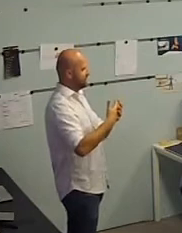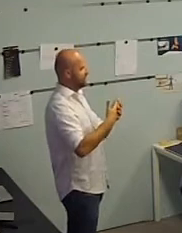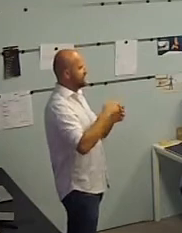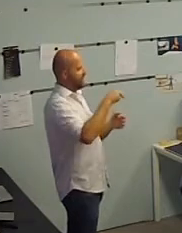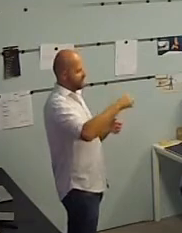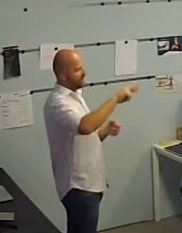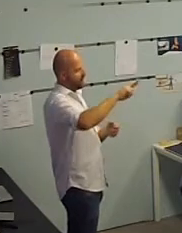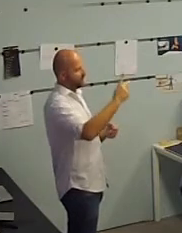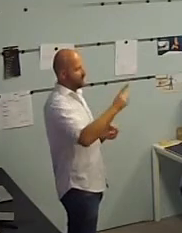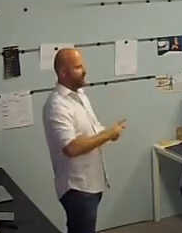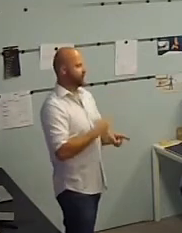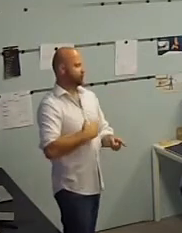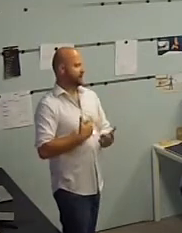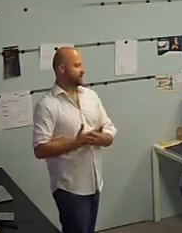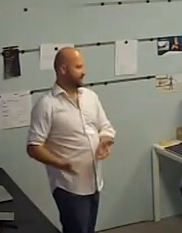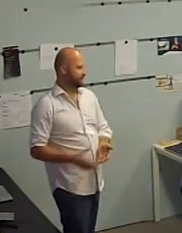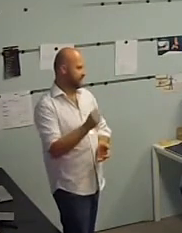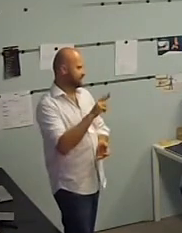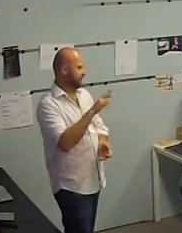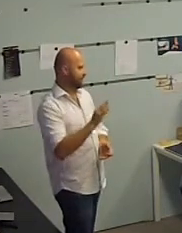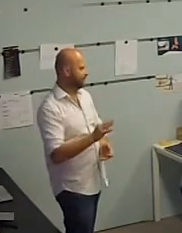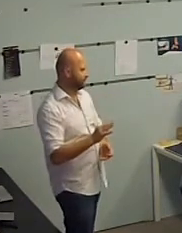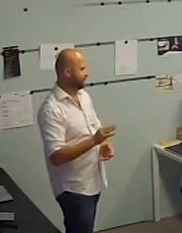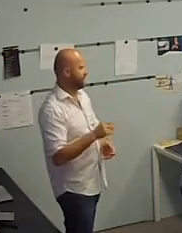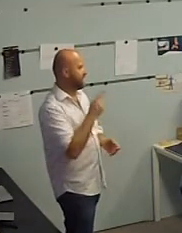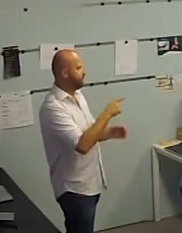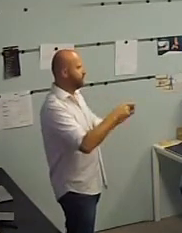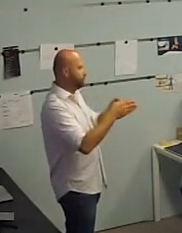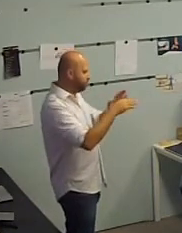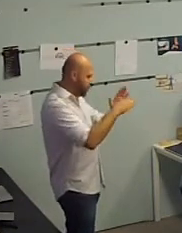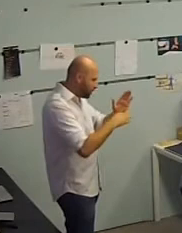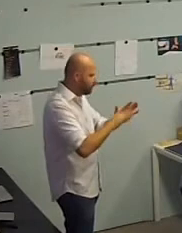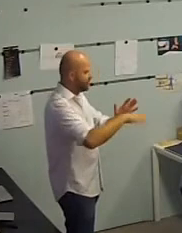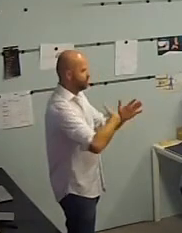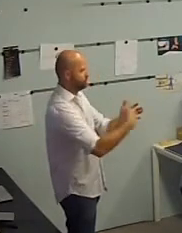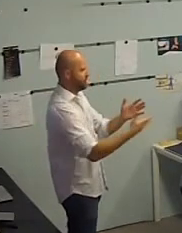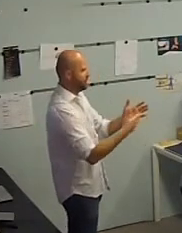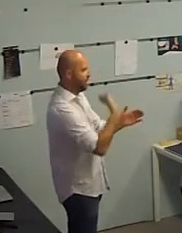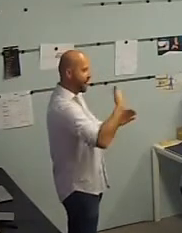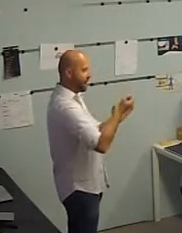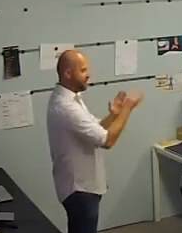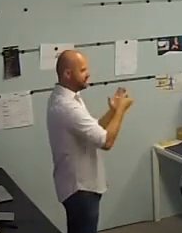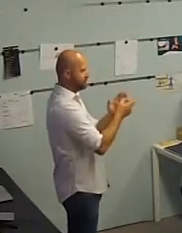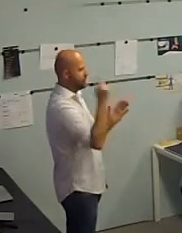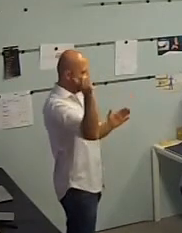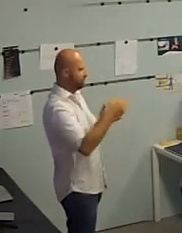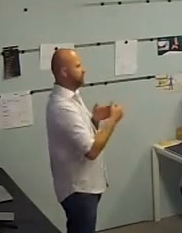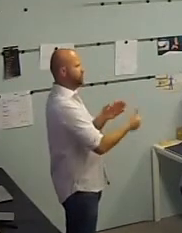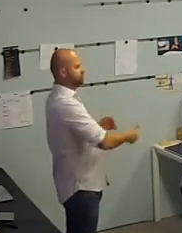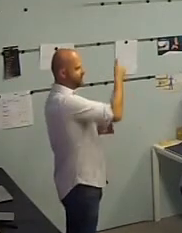Staatsfernsehen sogar. NRK, also das SRG von der Schweiz, und da gibt es Programme in Gebärdensprache und da